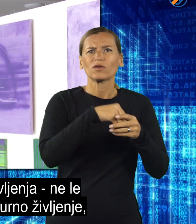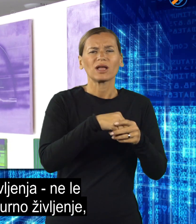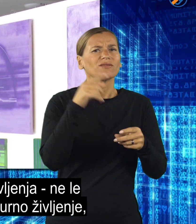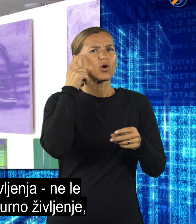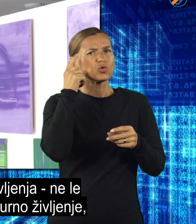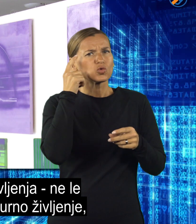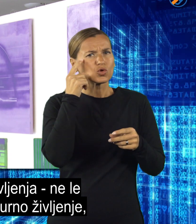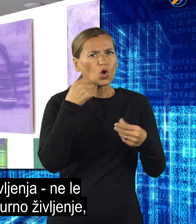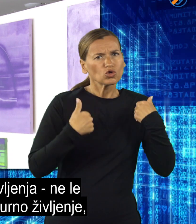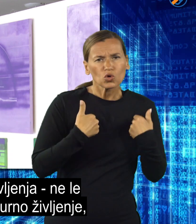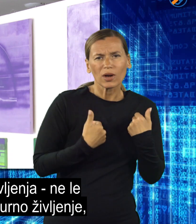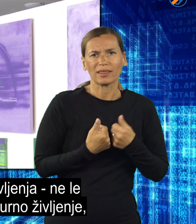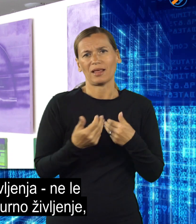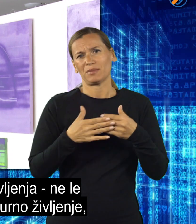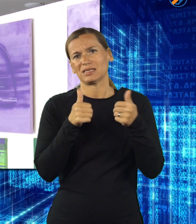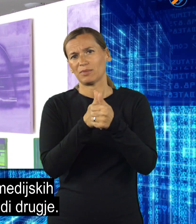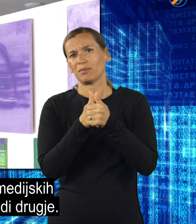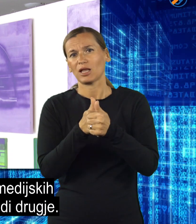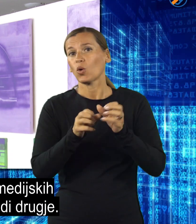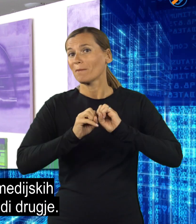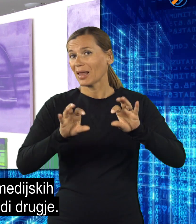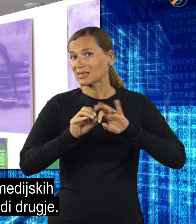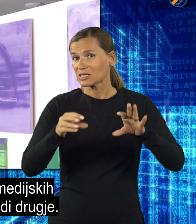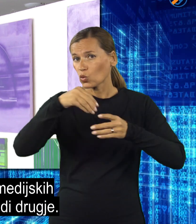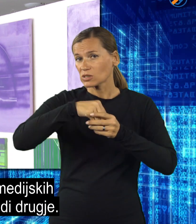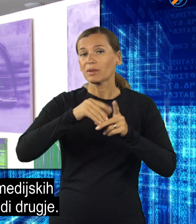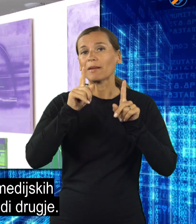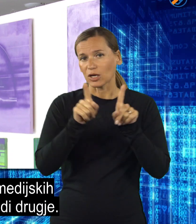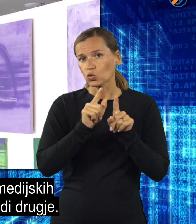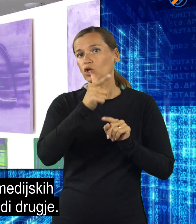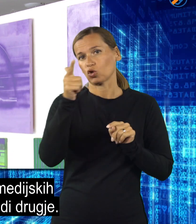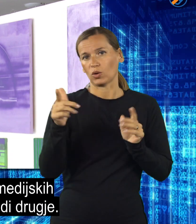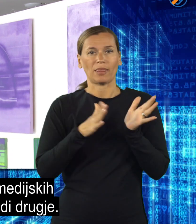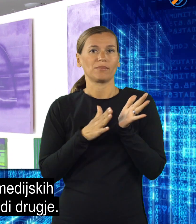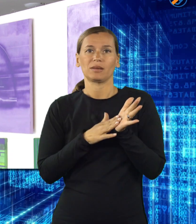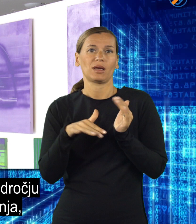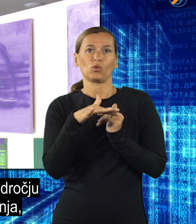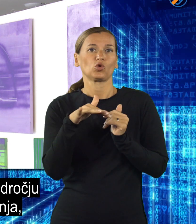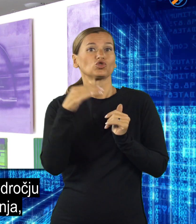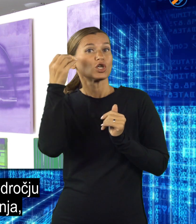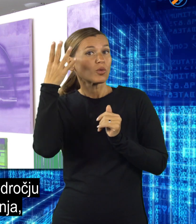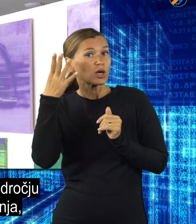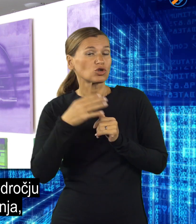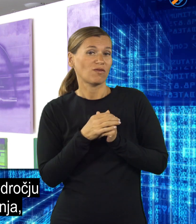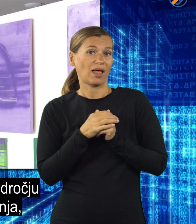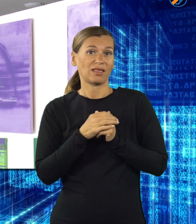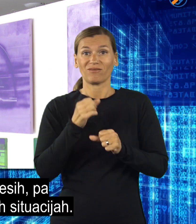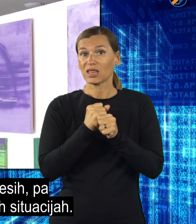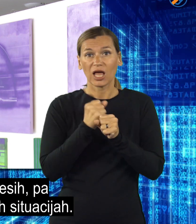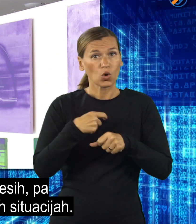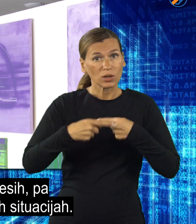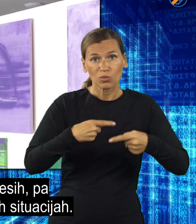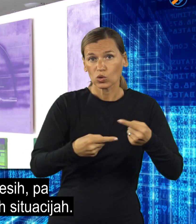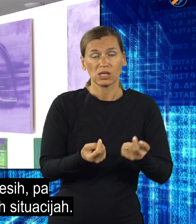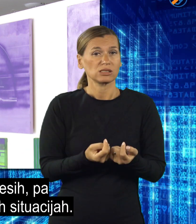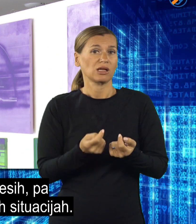pri vključevanju v kulturno življenje, pri spremljanju medijskih vsebin, ampak tudi drugje, recimo na področju izobraževanja,